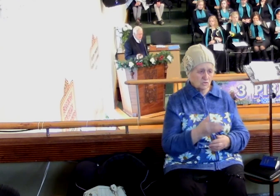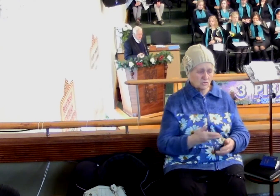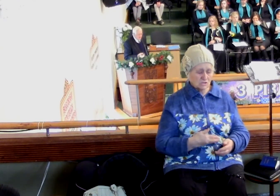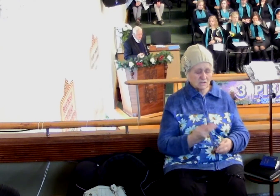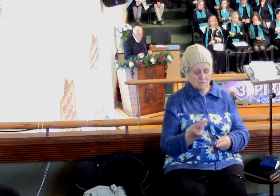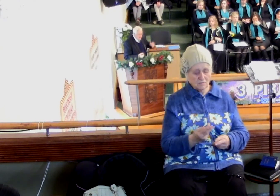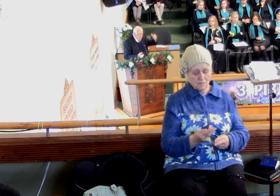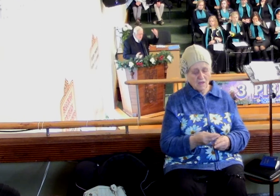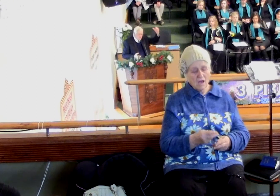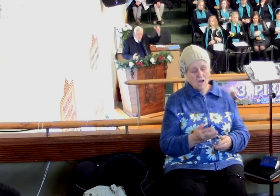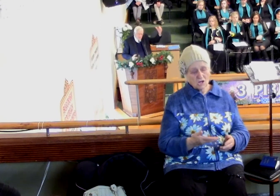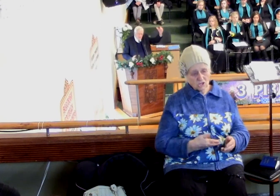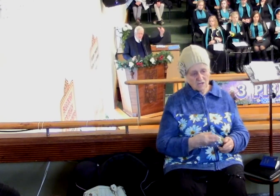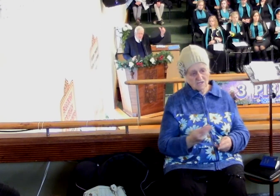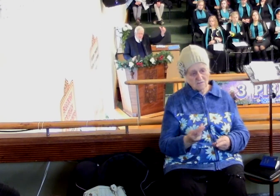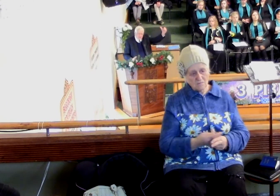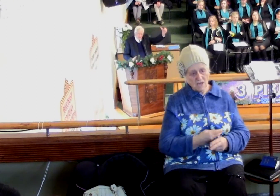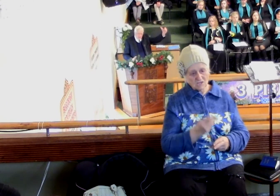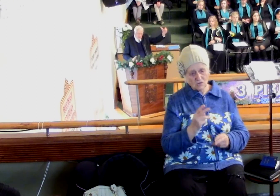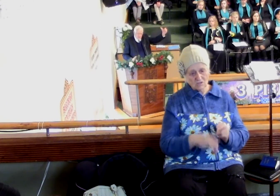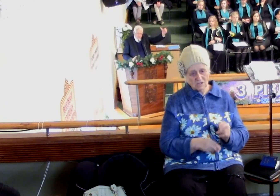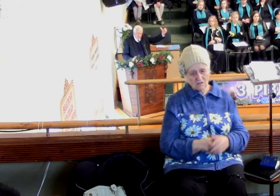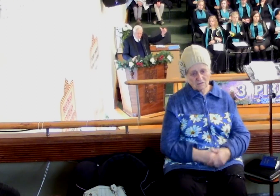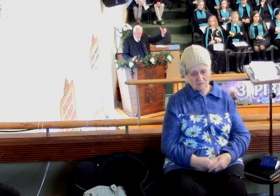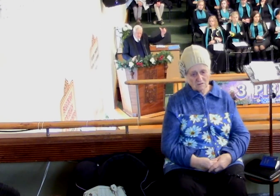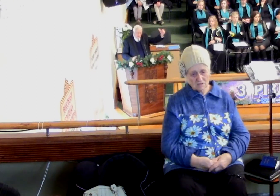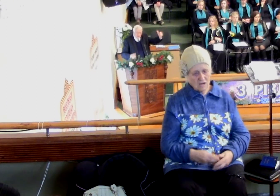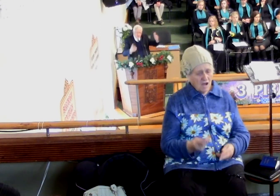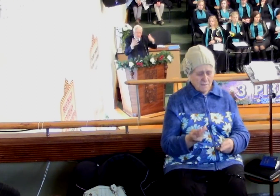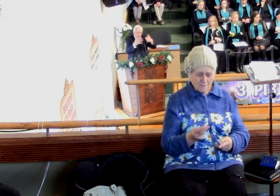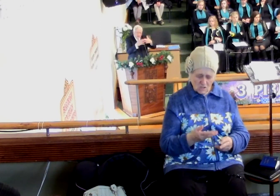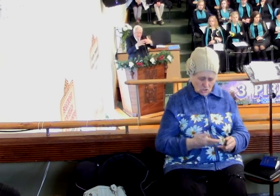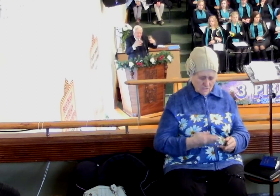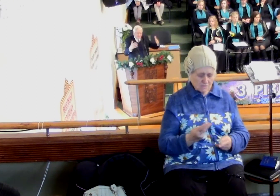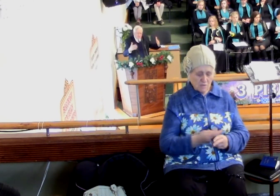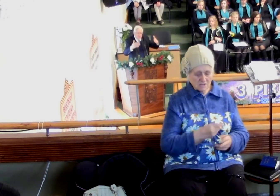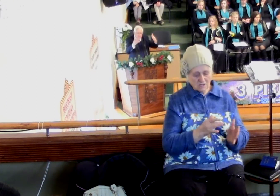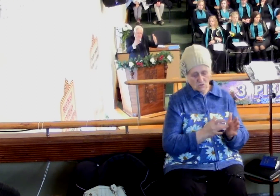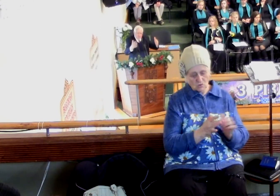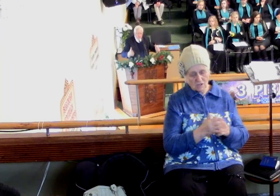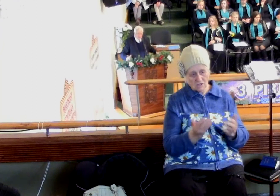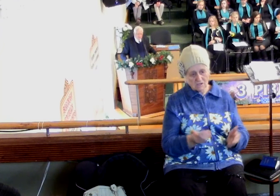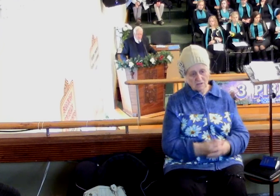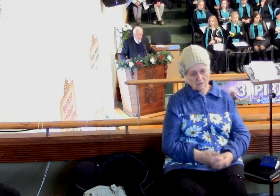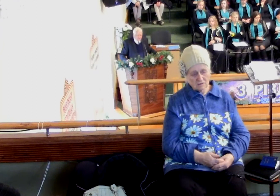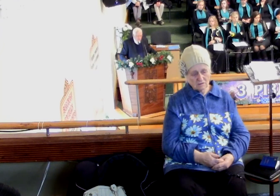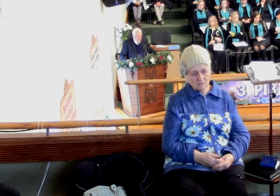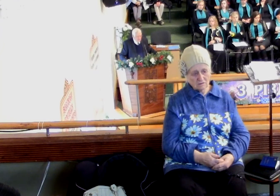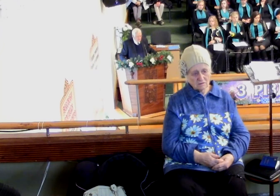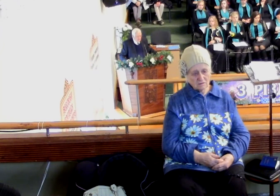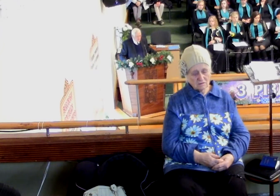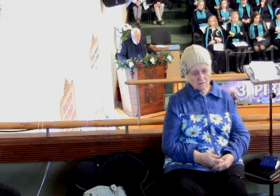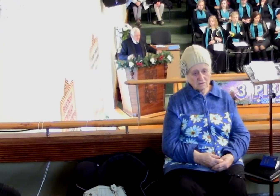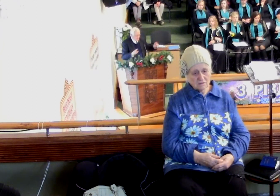Христа, в которой нет в конце тоннеля света. Христос предлагает не только в конце тоннеля